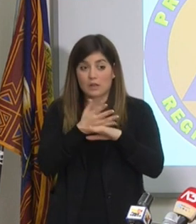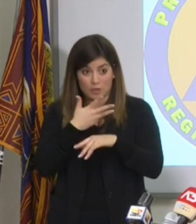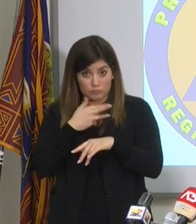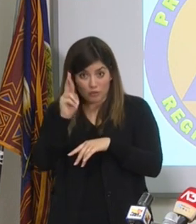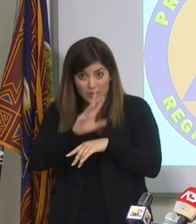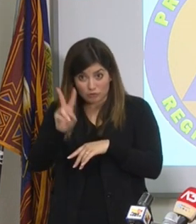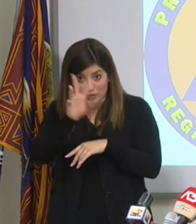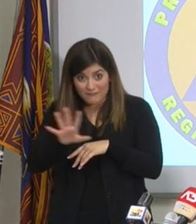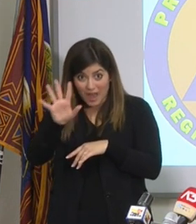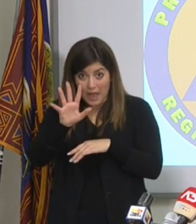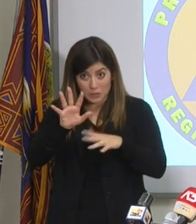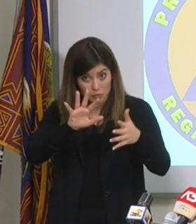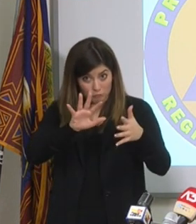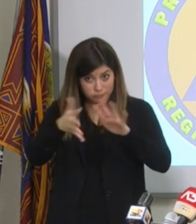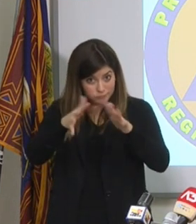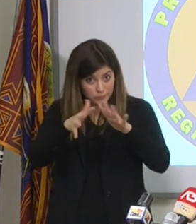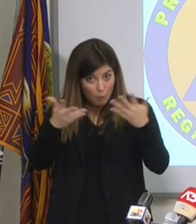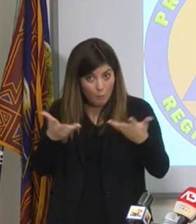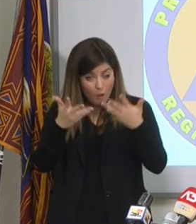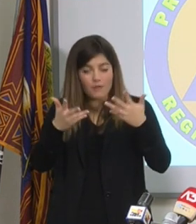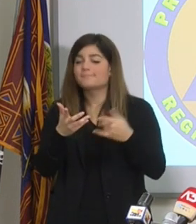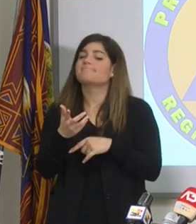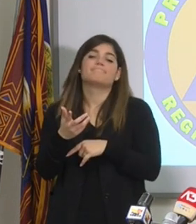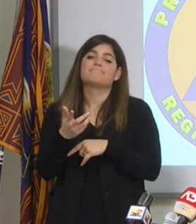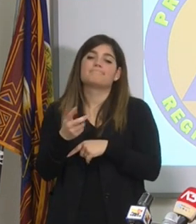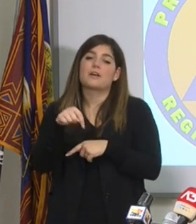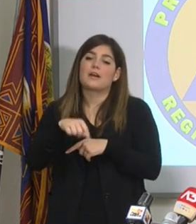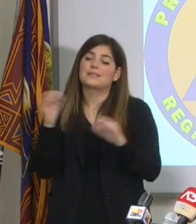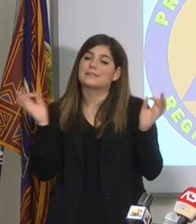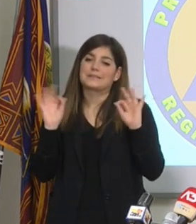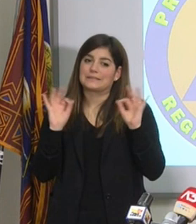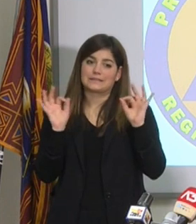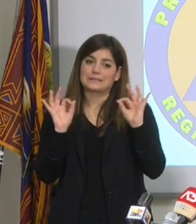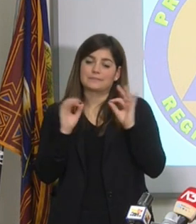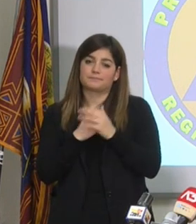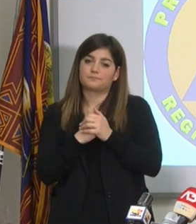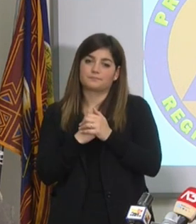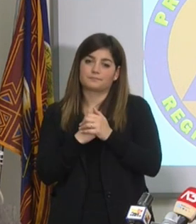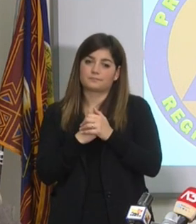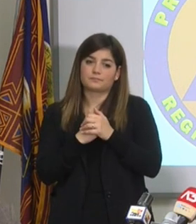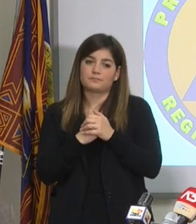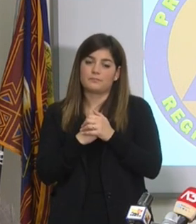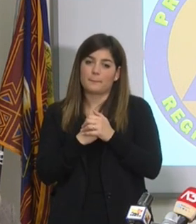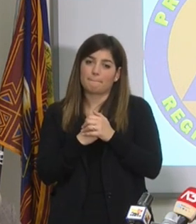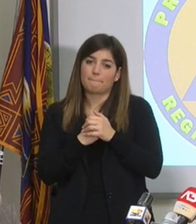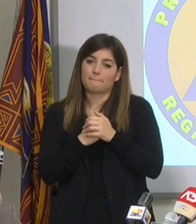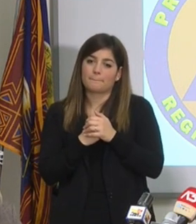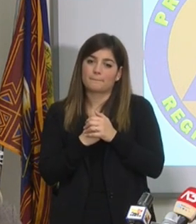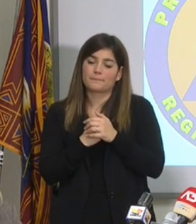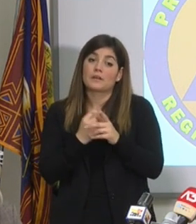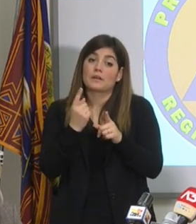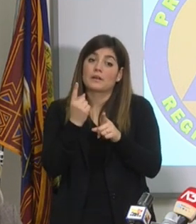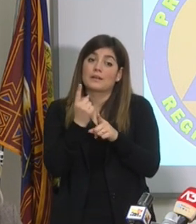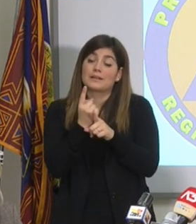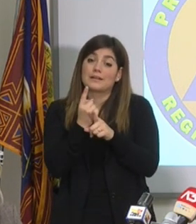no, perché vogliamo che se facciamo interventi non siano sperequativi, nel senso che bisogna che siano